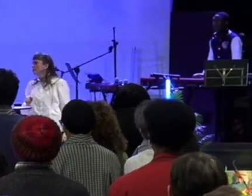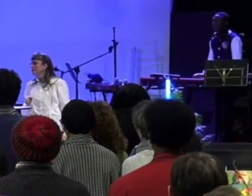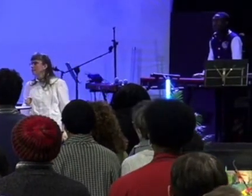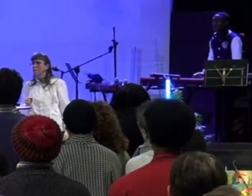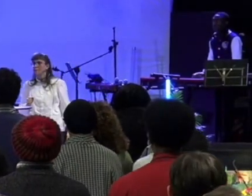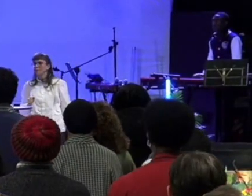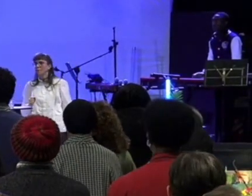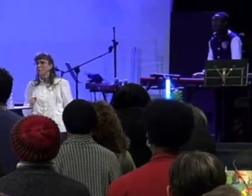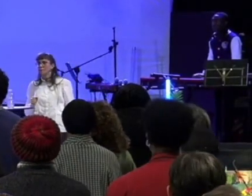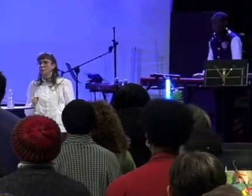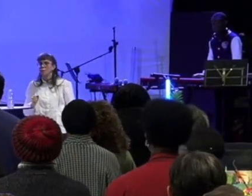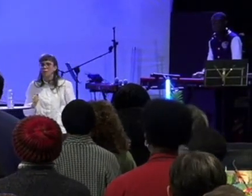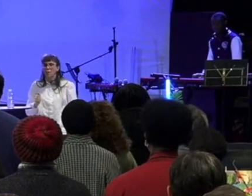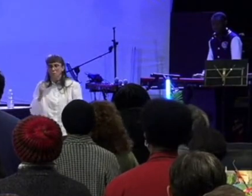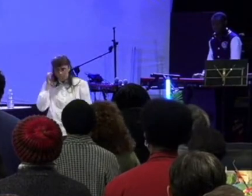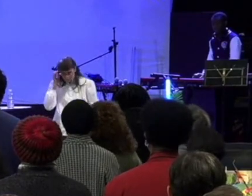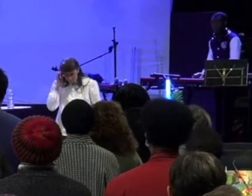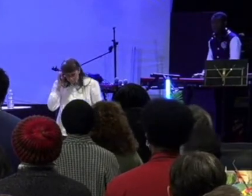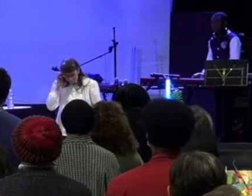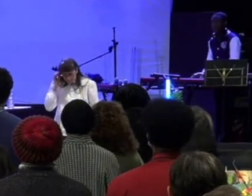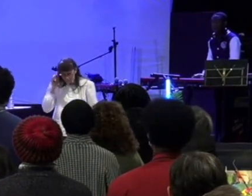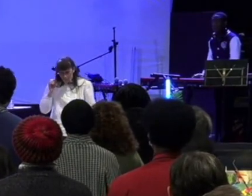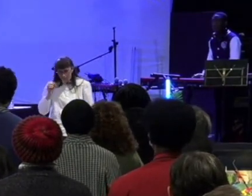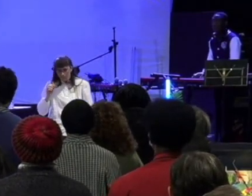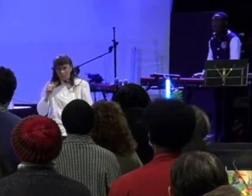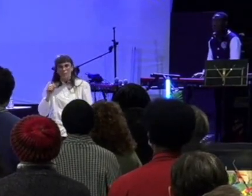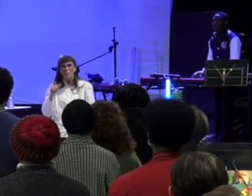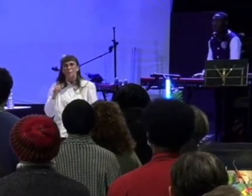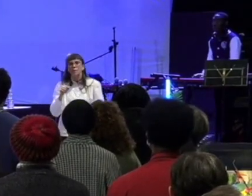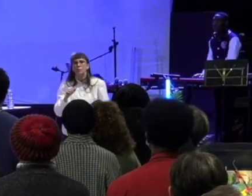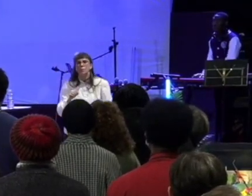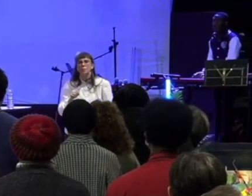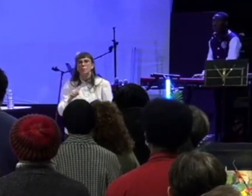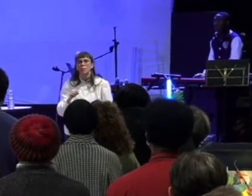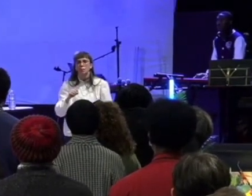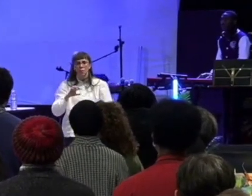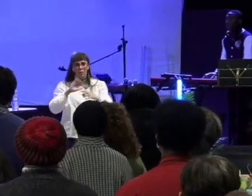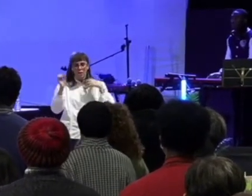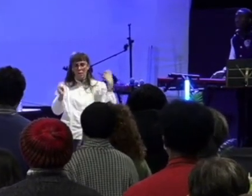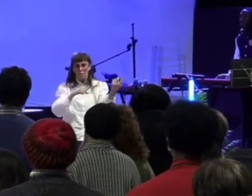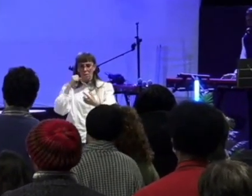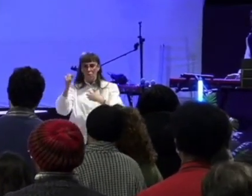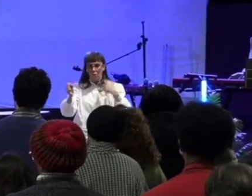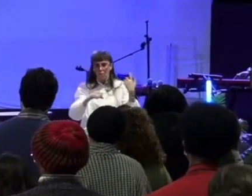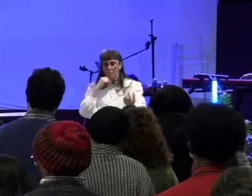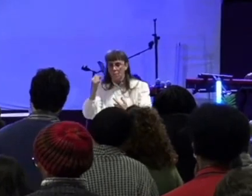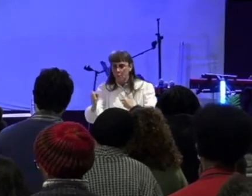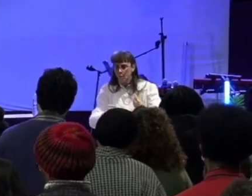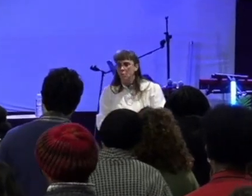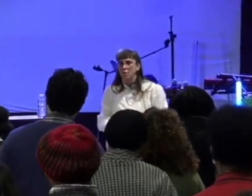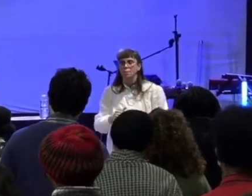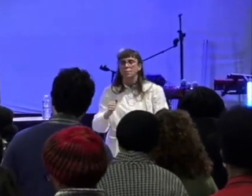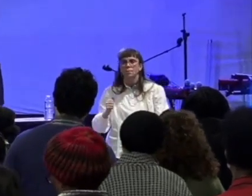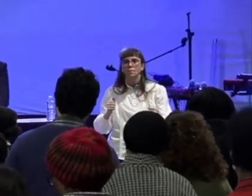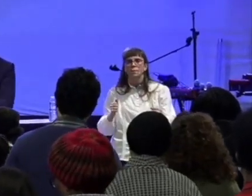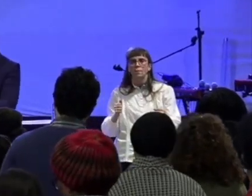Je vais terminer, Pasteur Robert. Un seul ange va prendre le diable, va l'enchaîner avec une chaîne spirituelle. Il y